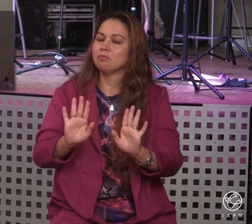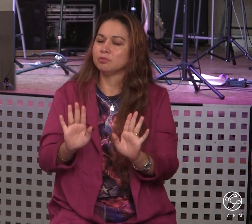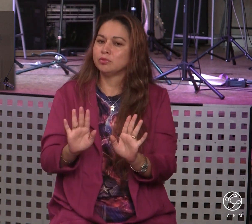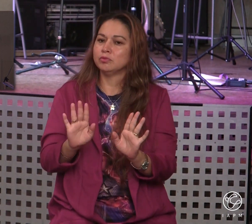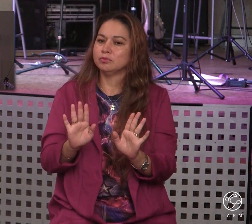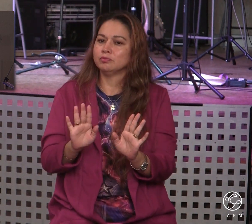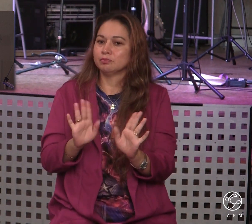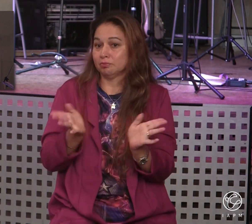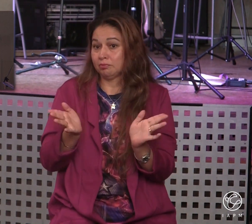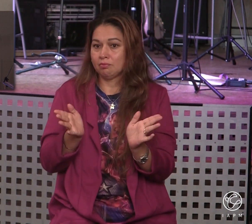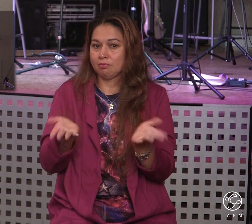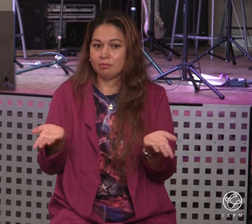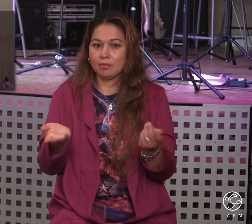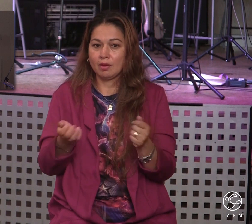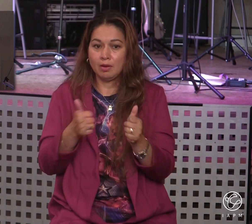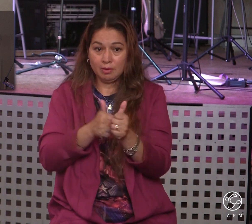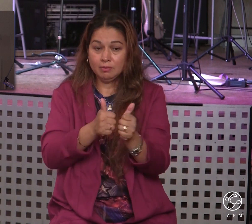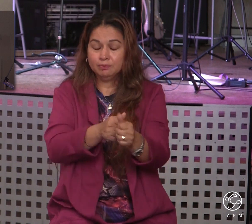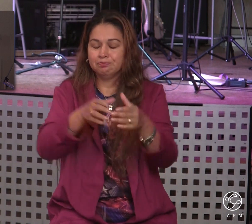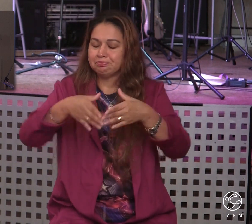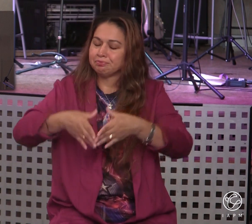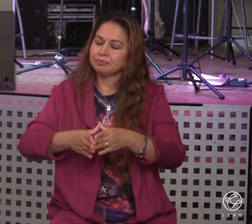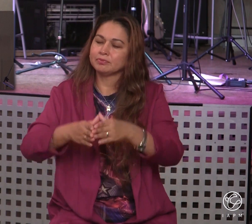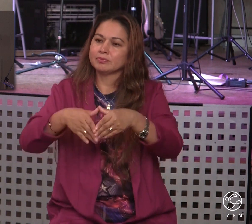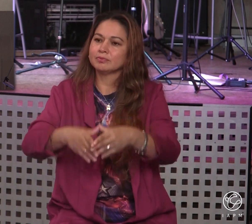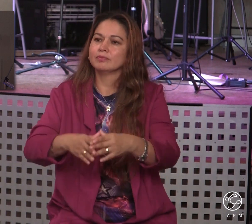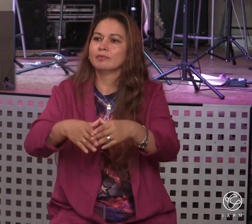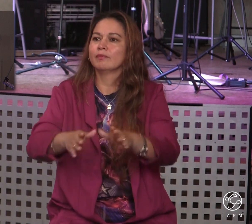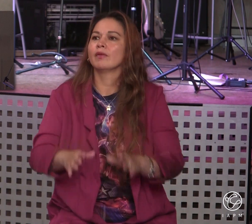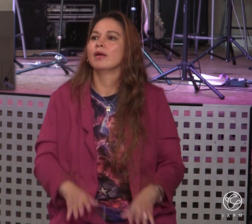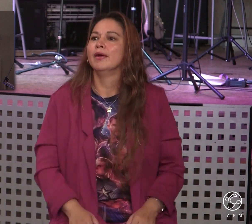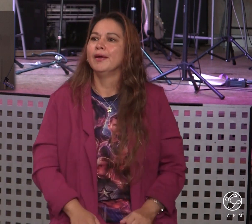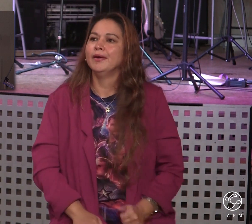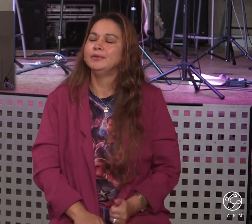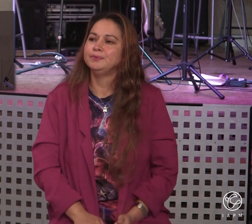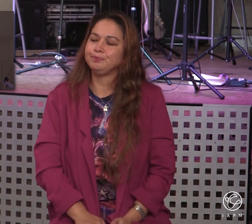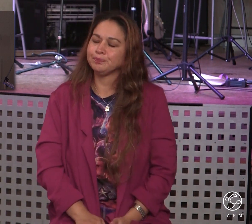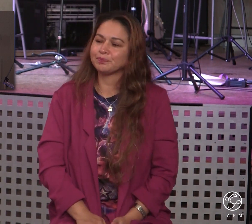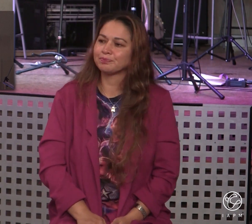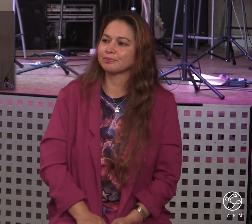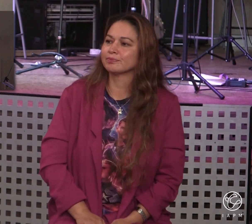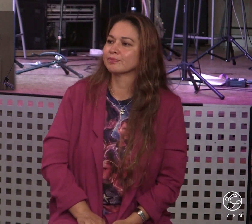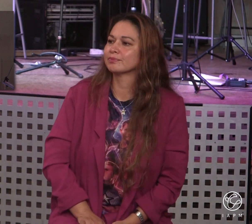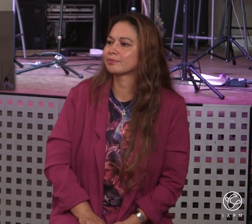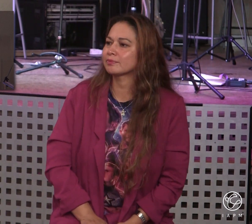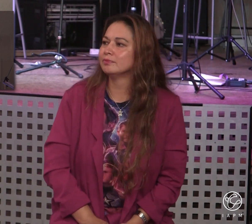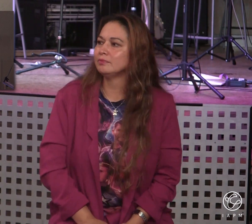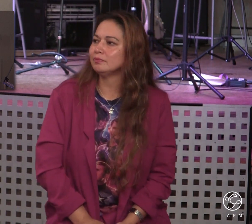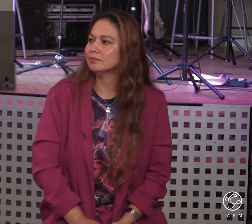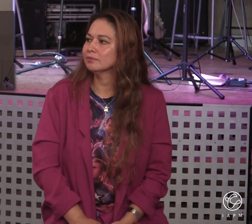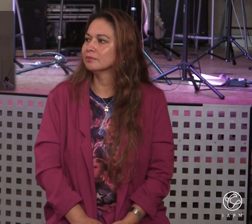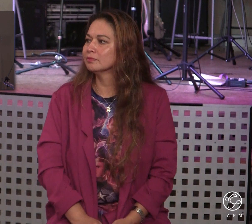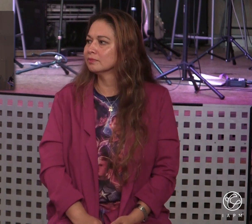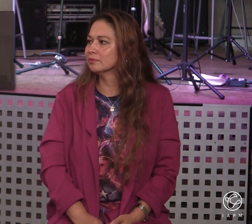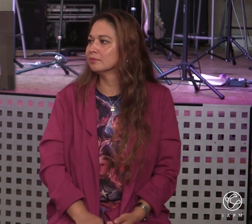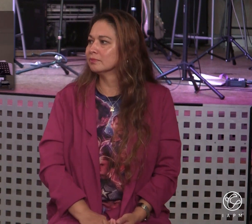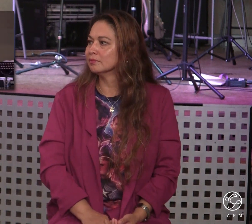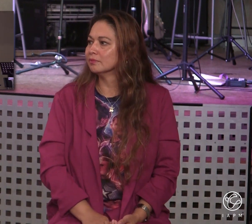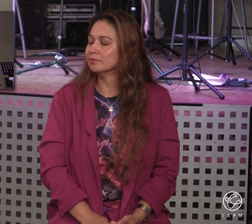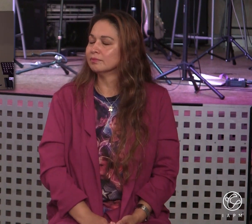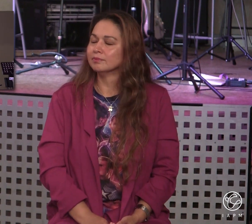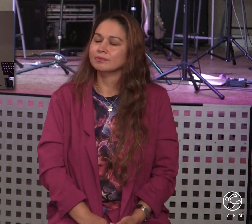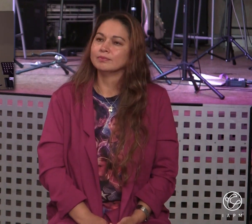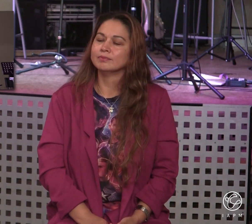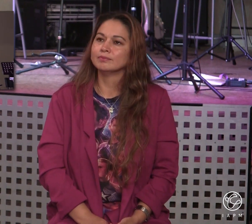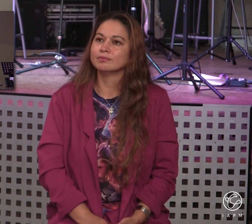una barca de esas y entonces, no, 4 o 5 kilómetros no. Si salgo de la orilla va a ser un milagro. Dando vueltas ahí sin saber lo que estoy